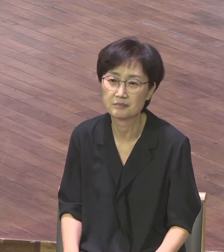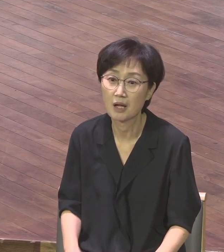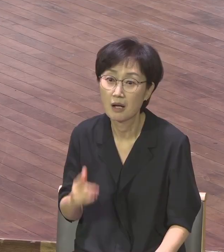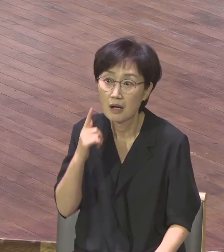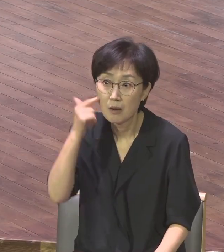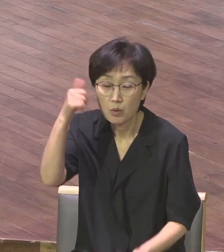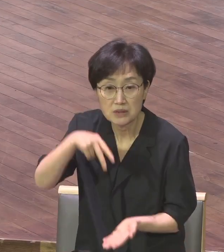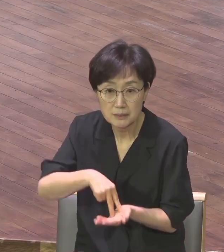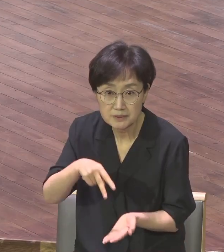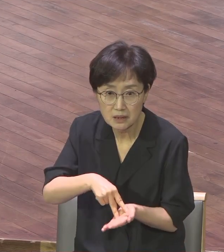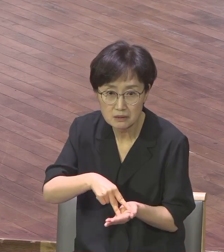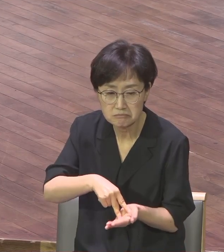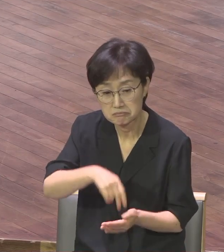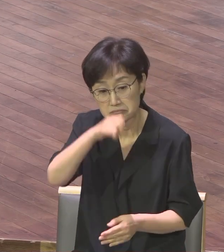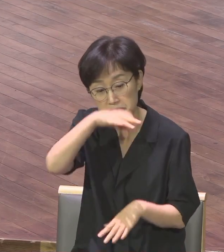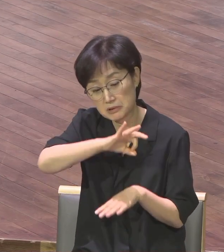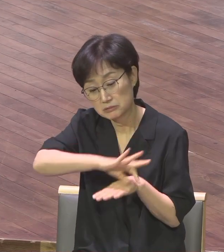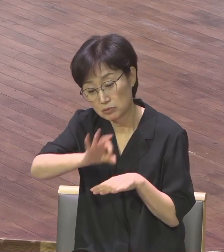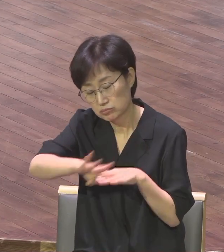신경을 안 쓰는 것이 없어요.